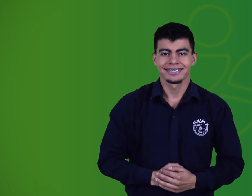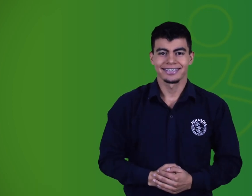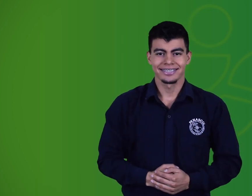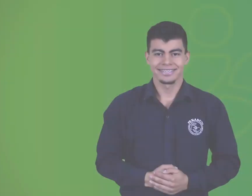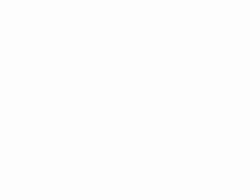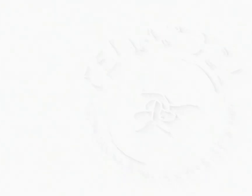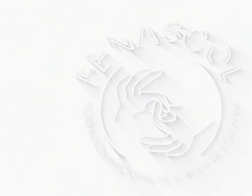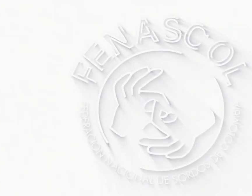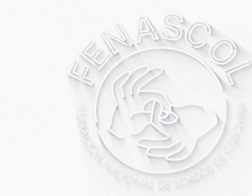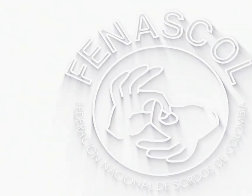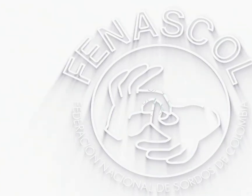Gracias. Gracias.